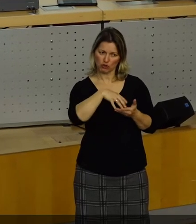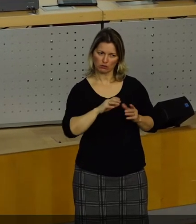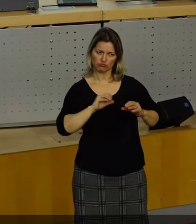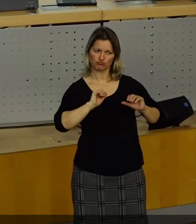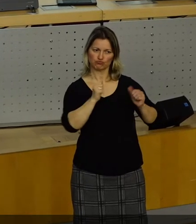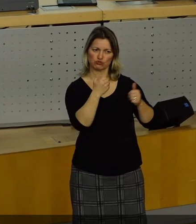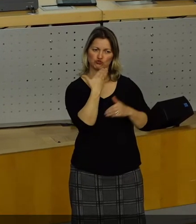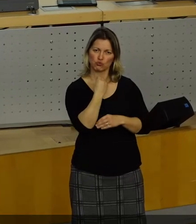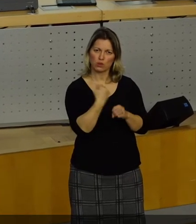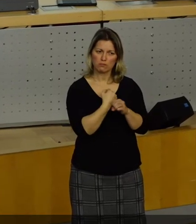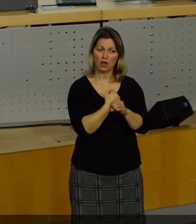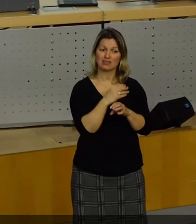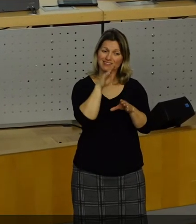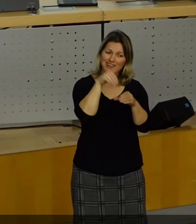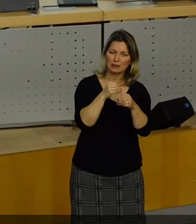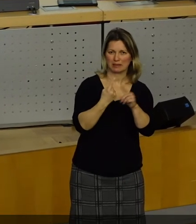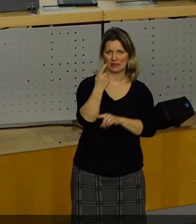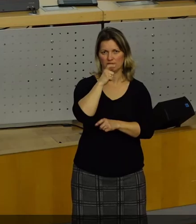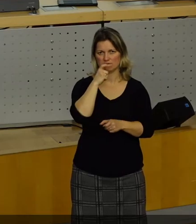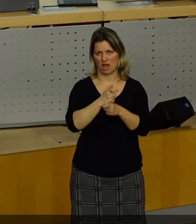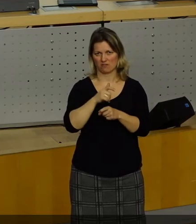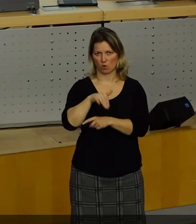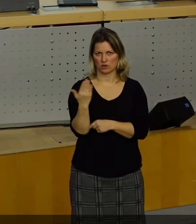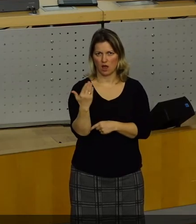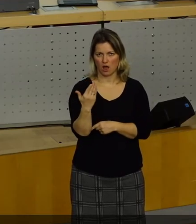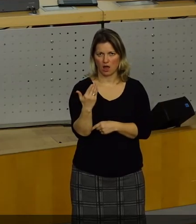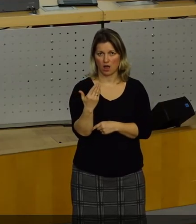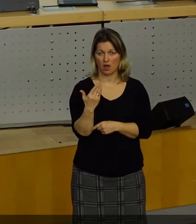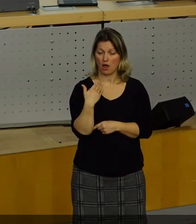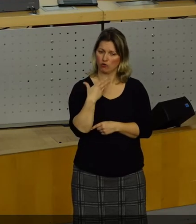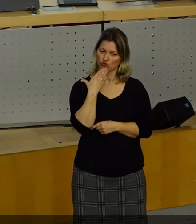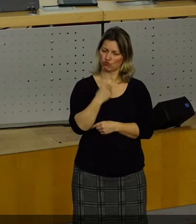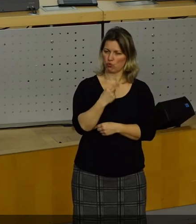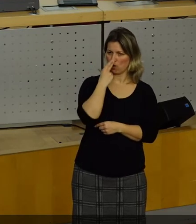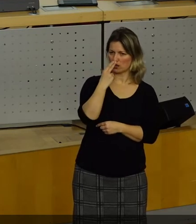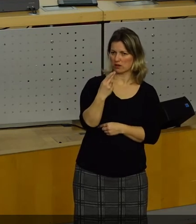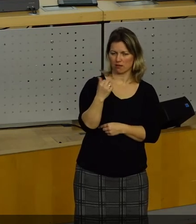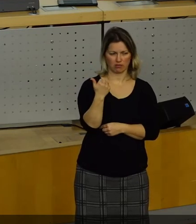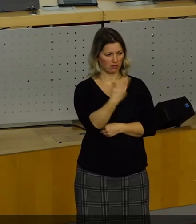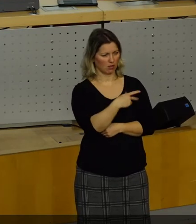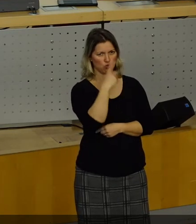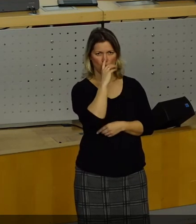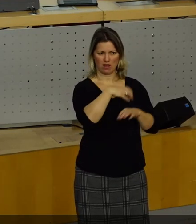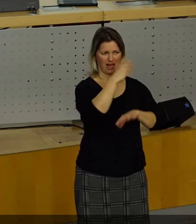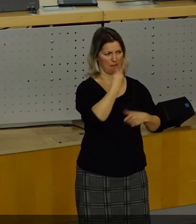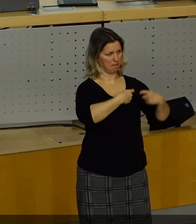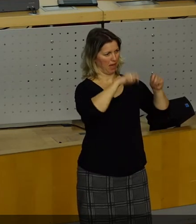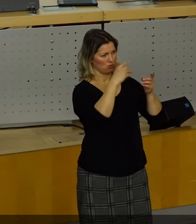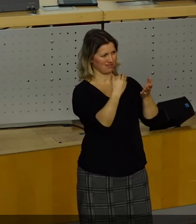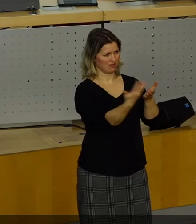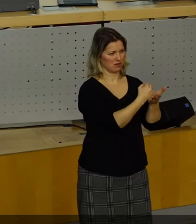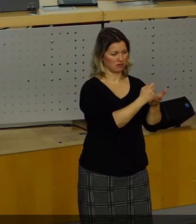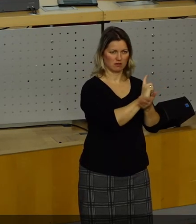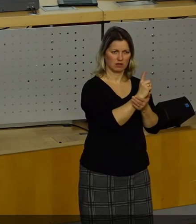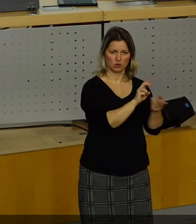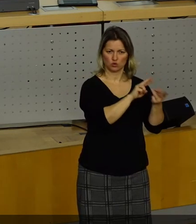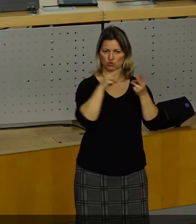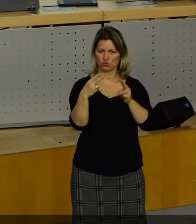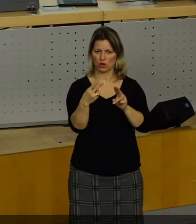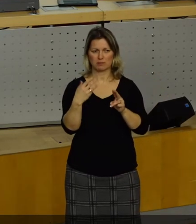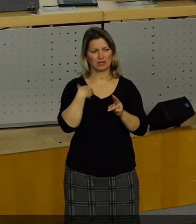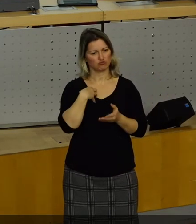die durchaus auch sehen, dass es hier nicht darum geht, einfach mal einen Block hochzuziehen, sondern die sich auf die Einwände, auf das, was wir